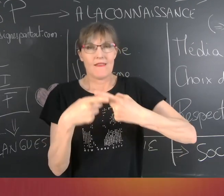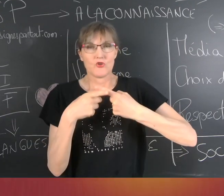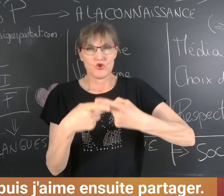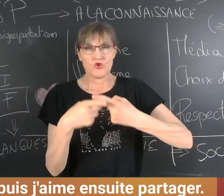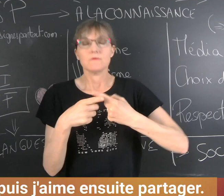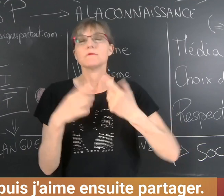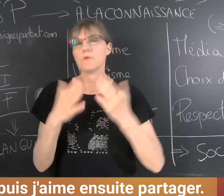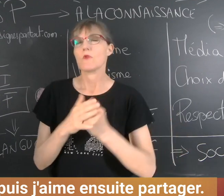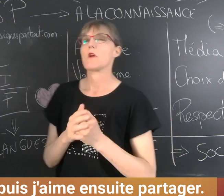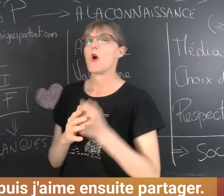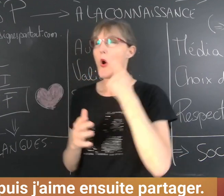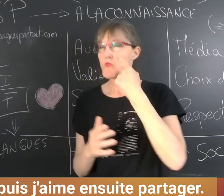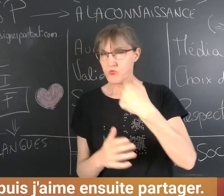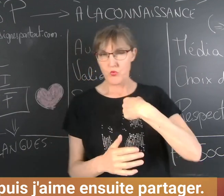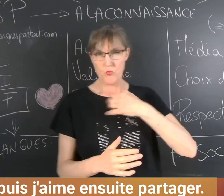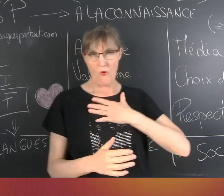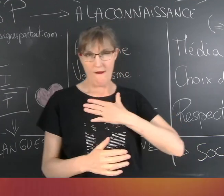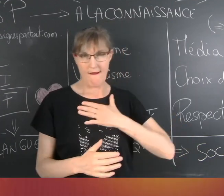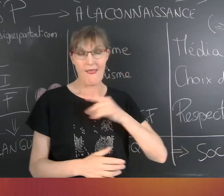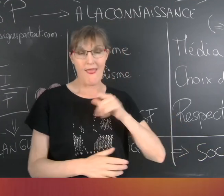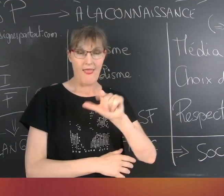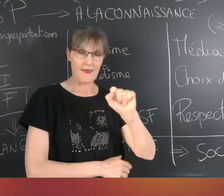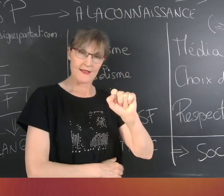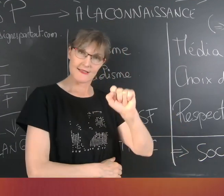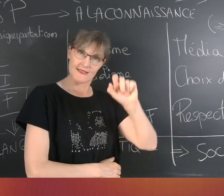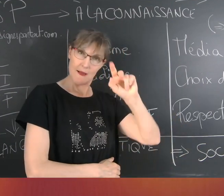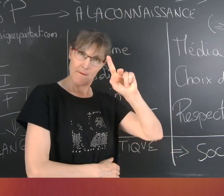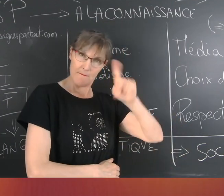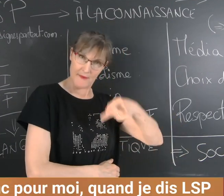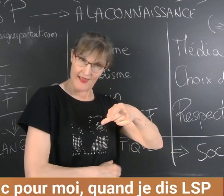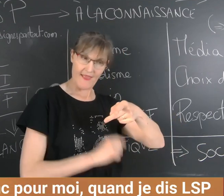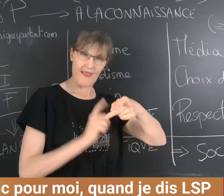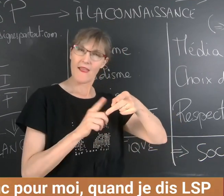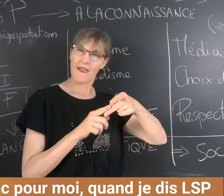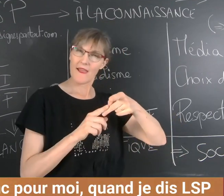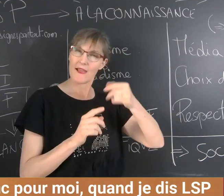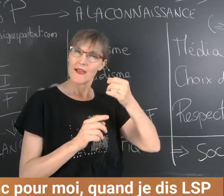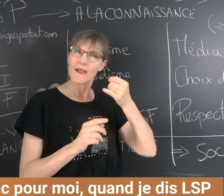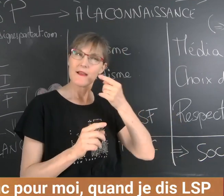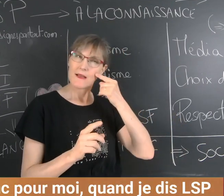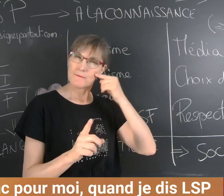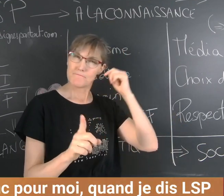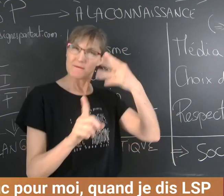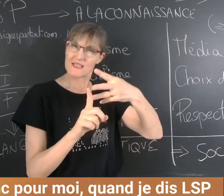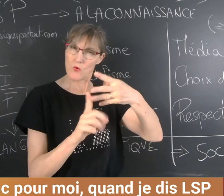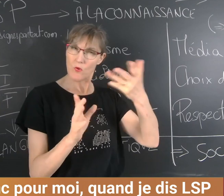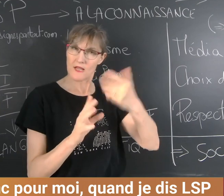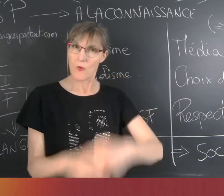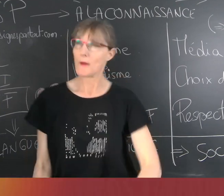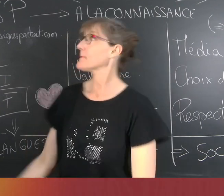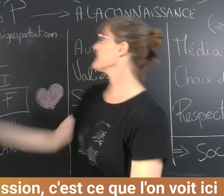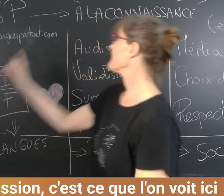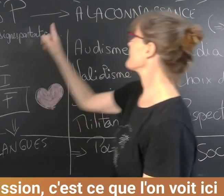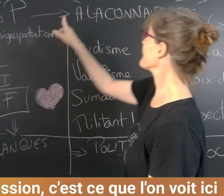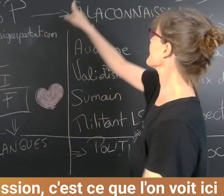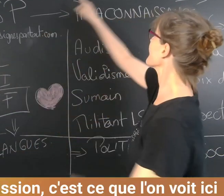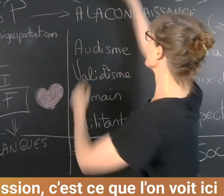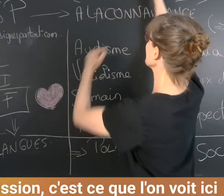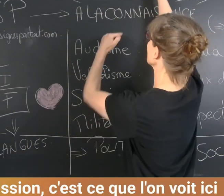Et puis, j'aime ensuite partager. Donc pour moi, quand je dis LS le P, la mission, c'est